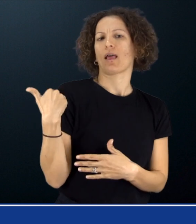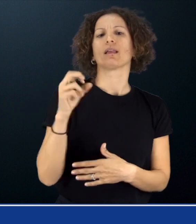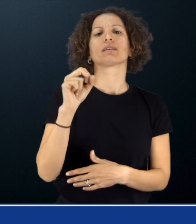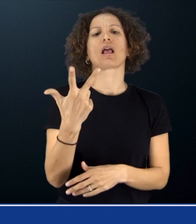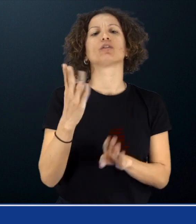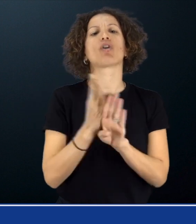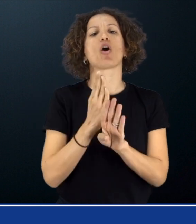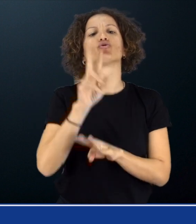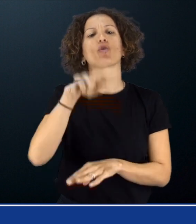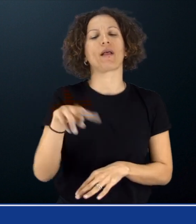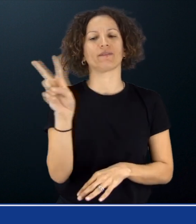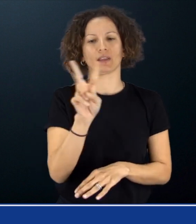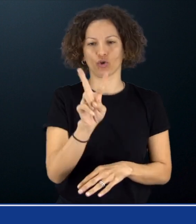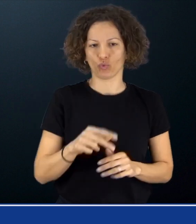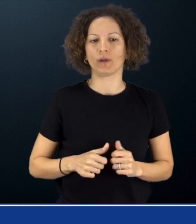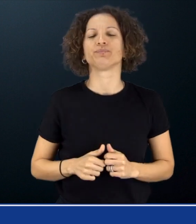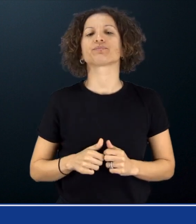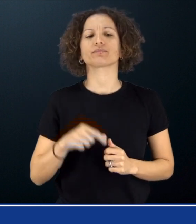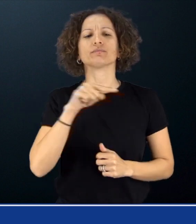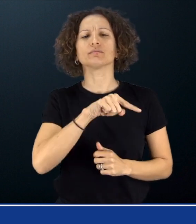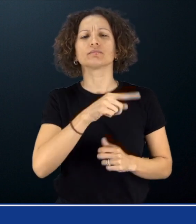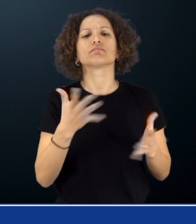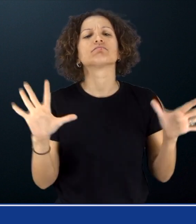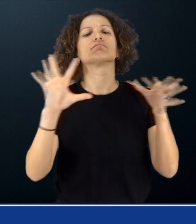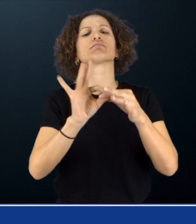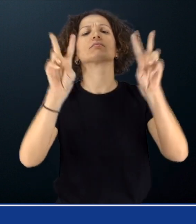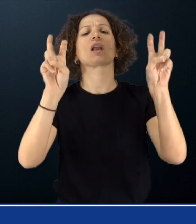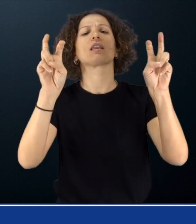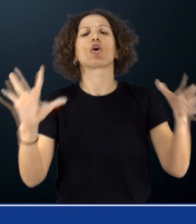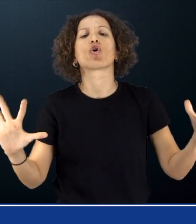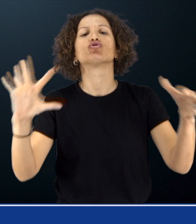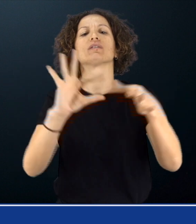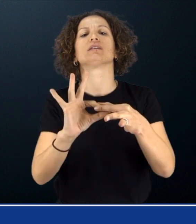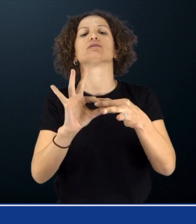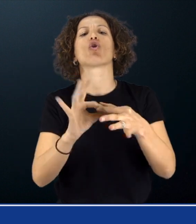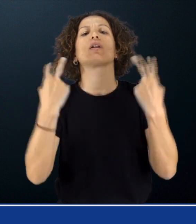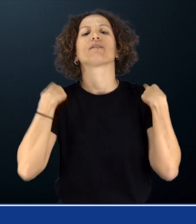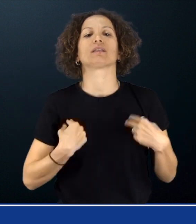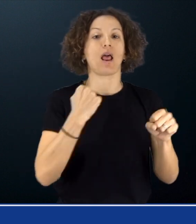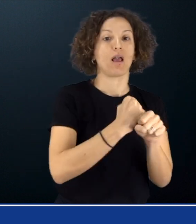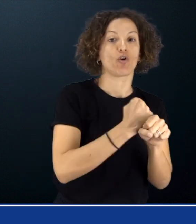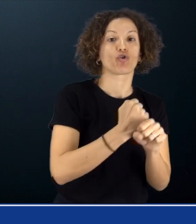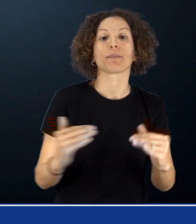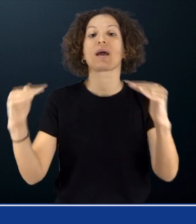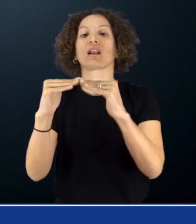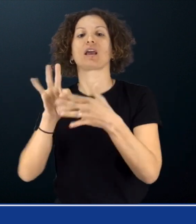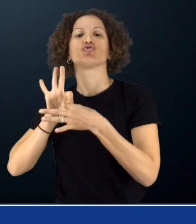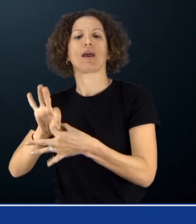agosto 2022 in materia di conciliazione vita-lavoro e parità di genere, che ha modificato il Decreto Legislativo numero